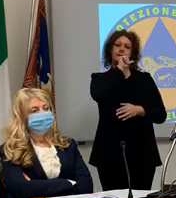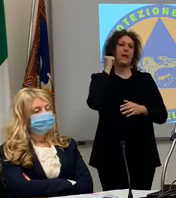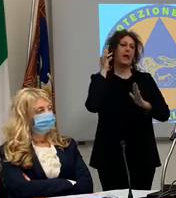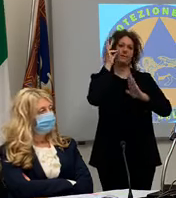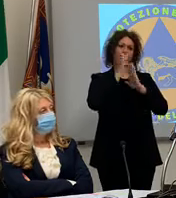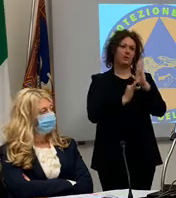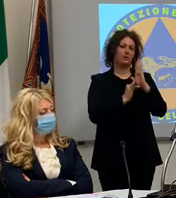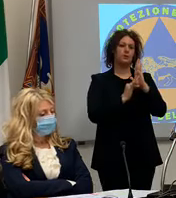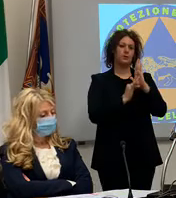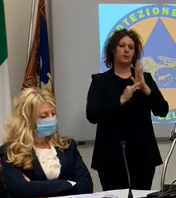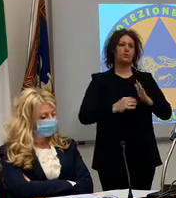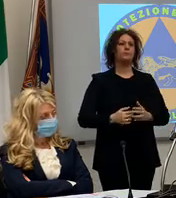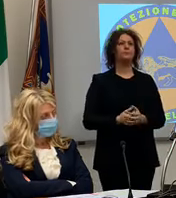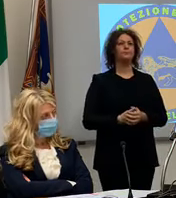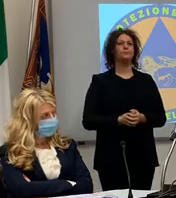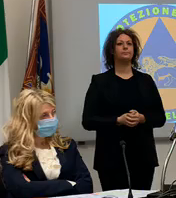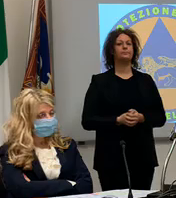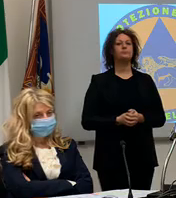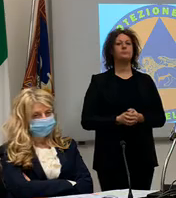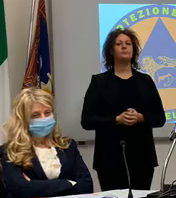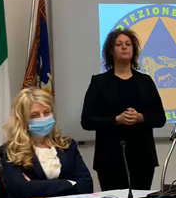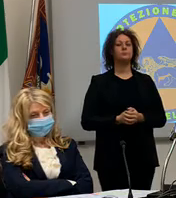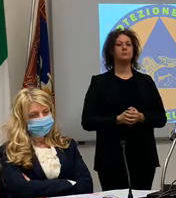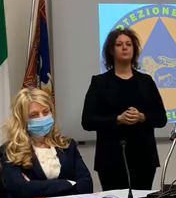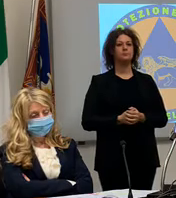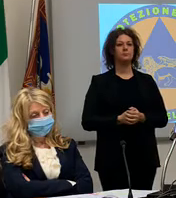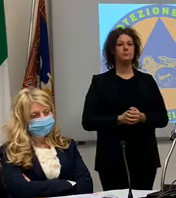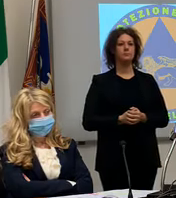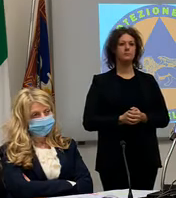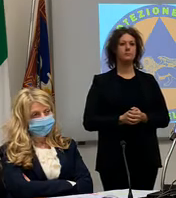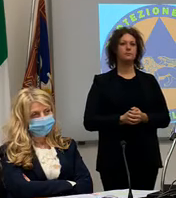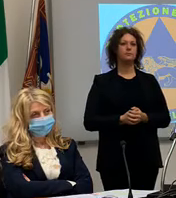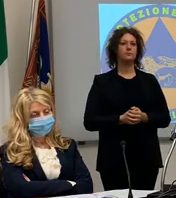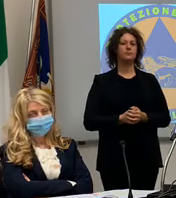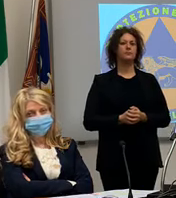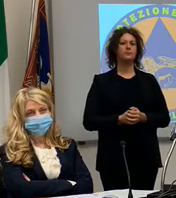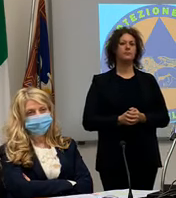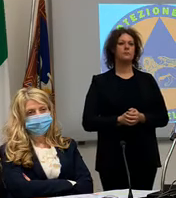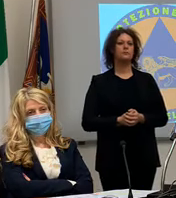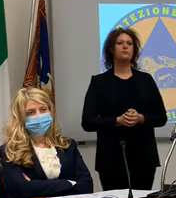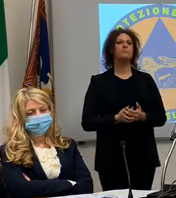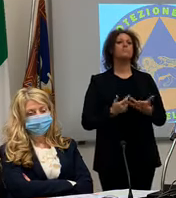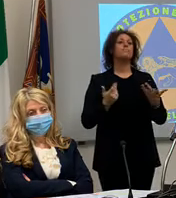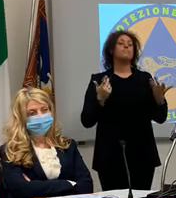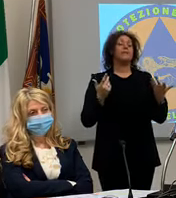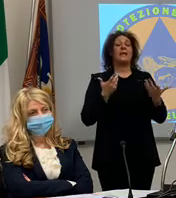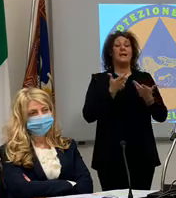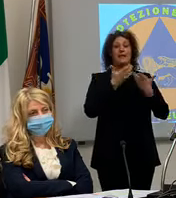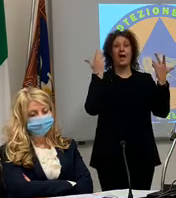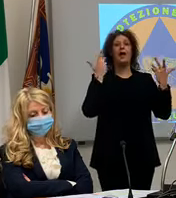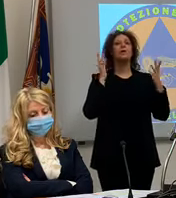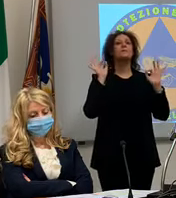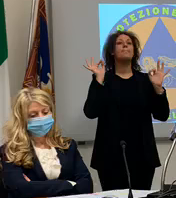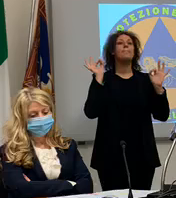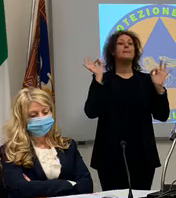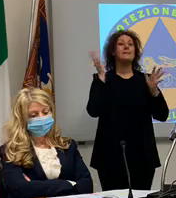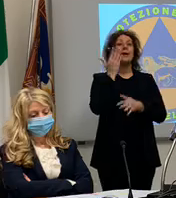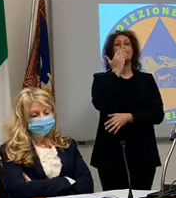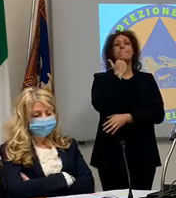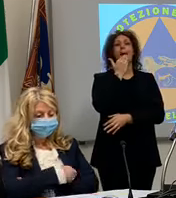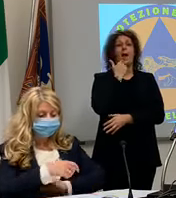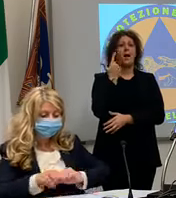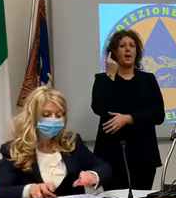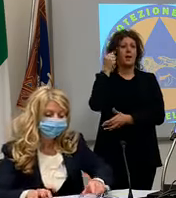l'ordine sparso Questo è poco ma sicuro quello che che possiamo fare senza Ristori è ben poco da un punto di vista di